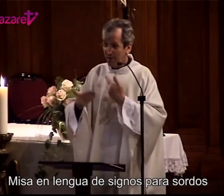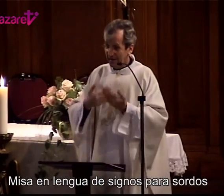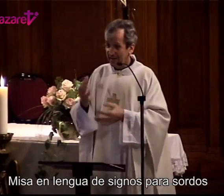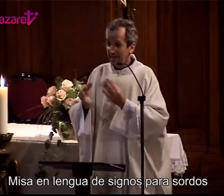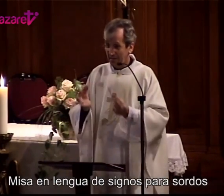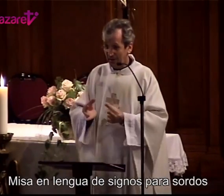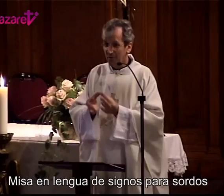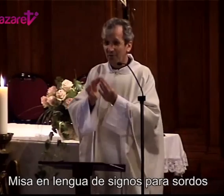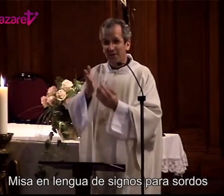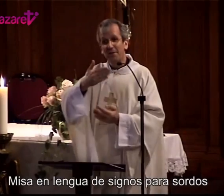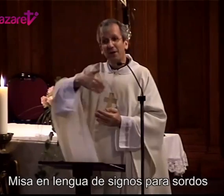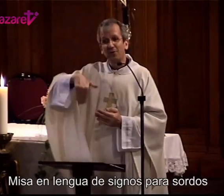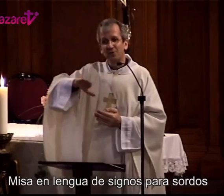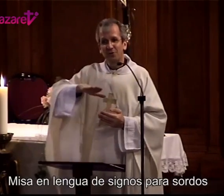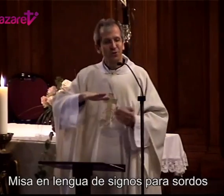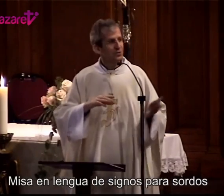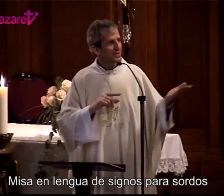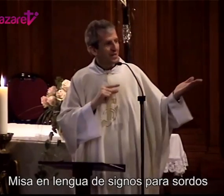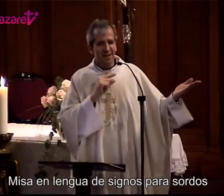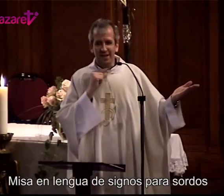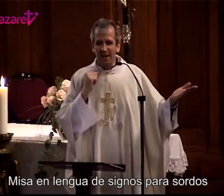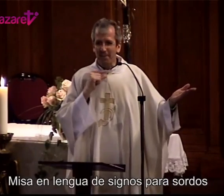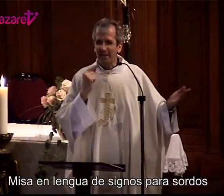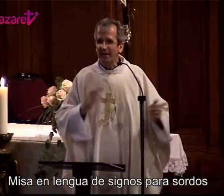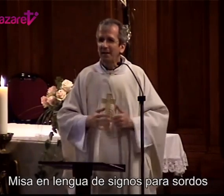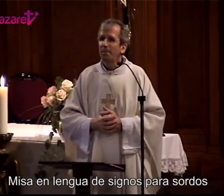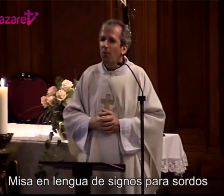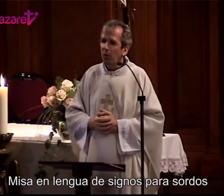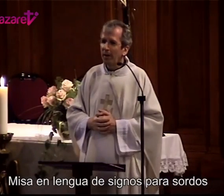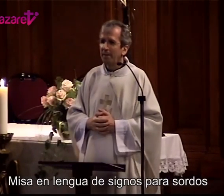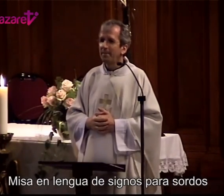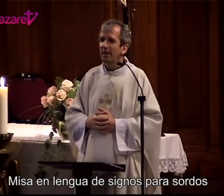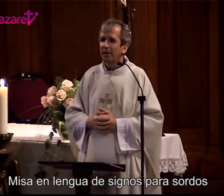esta celebración, concelebra con nosotros, el Padre Paul